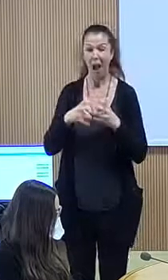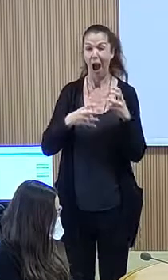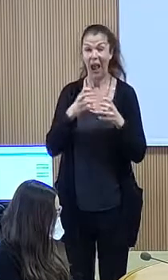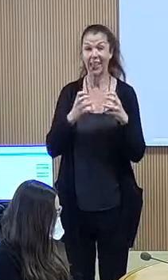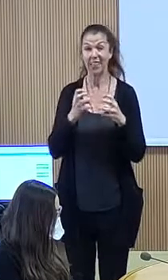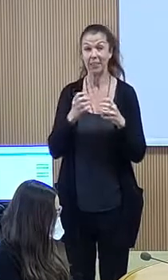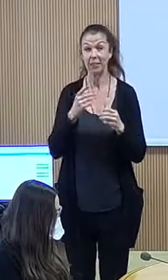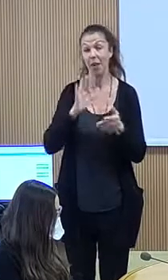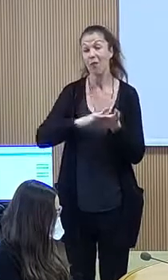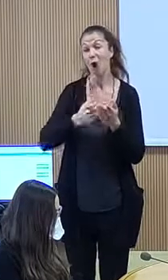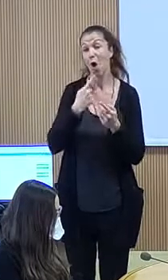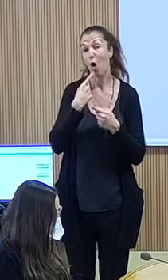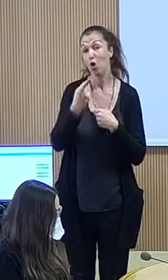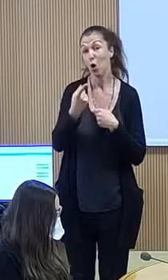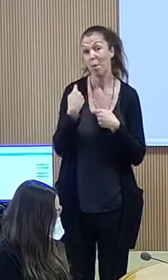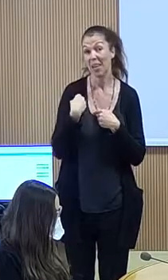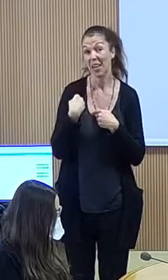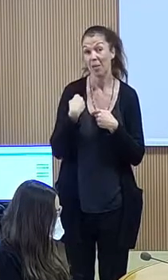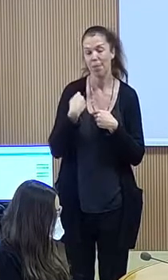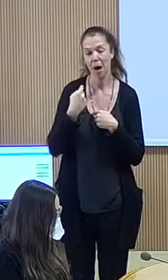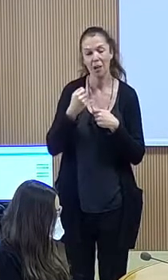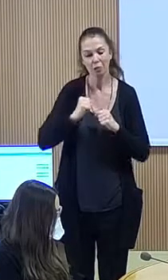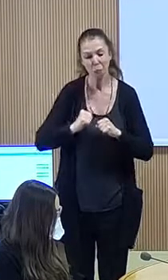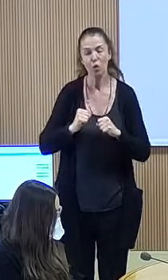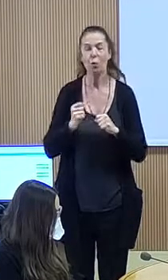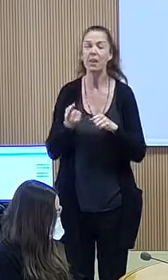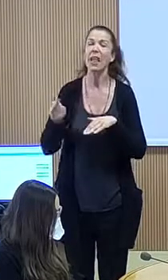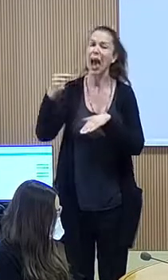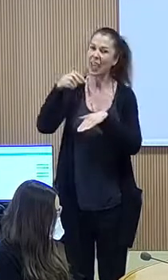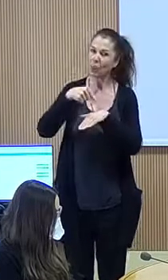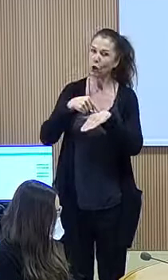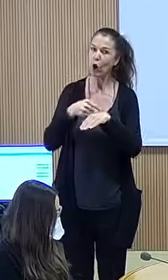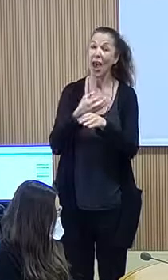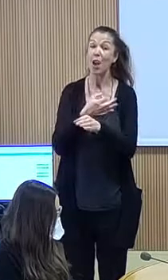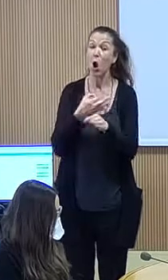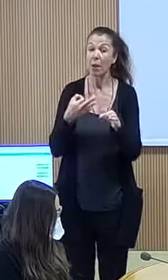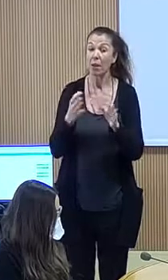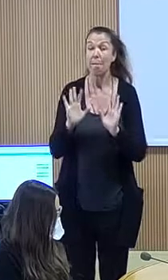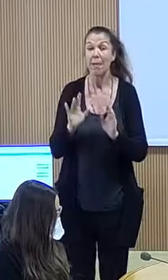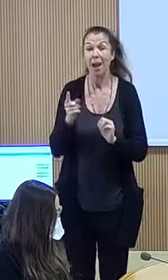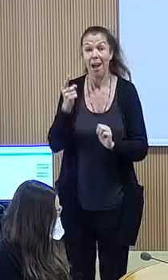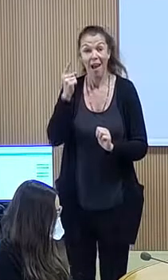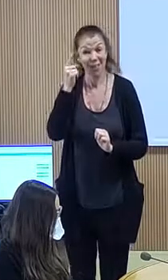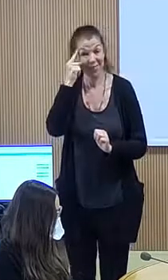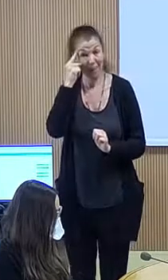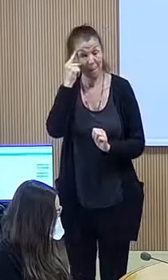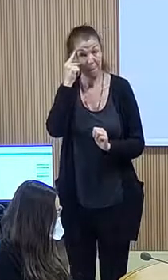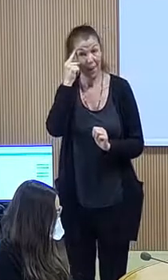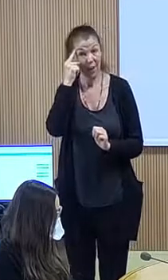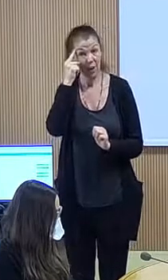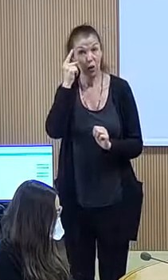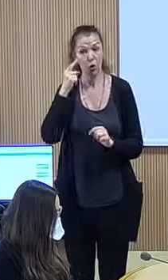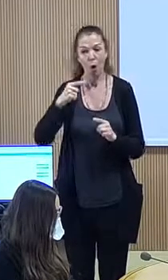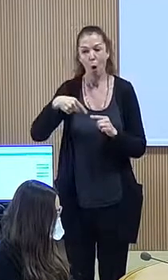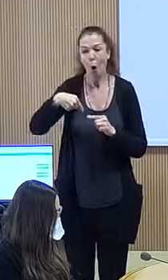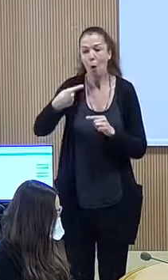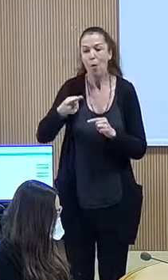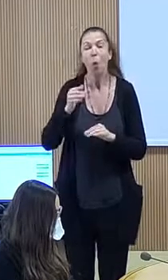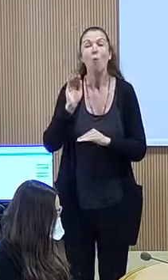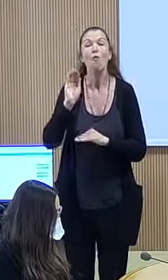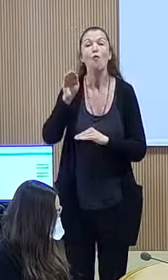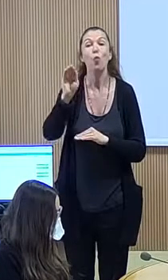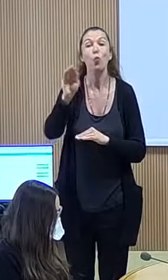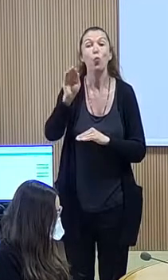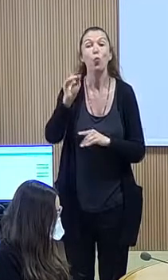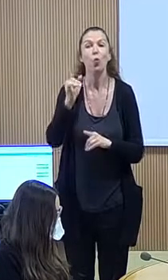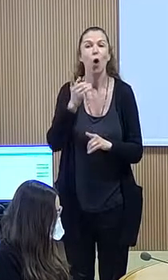gradualmente di poter ritornare ad una normalità sapendo che nel prossimo futuro ci saranno delle norme